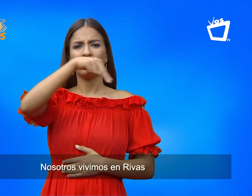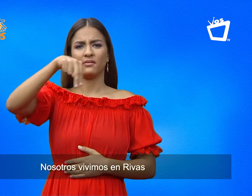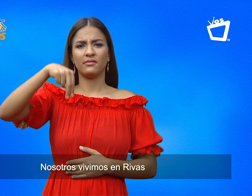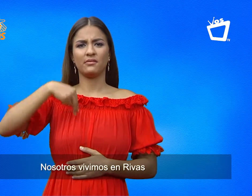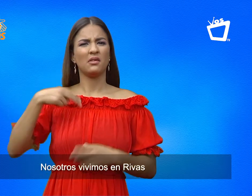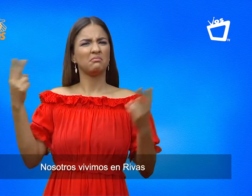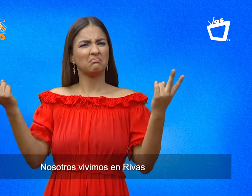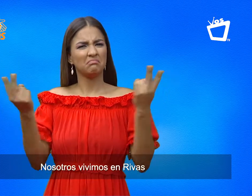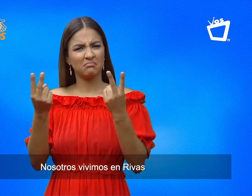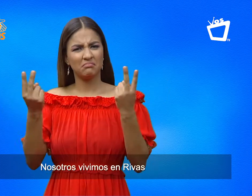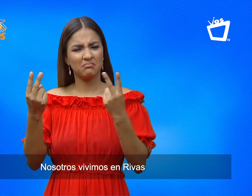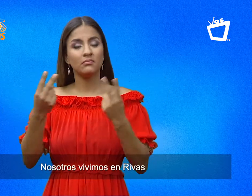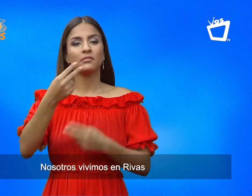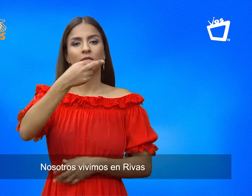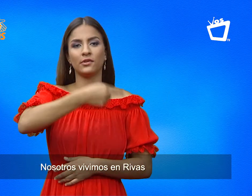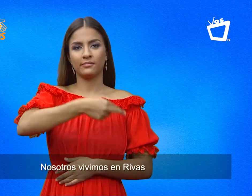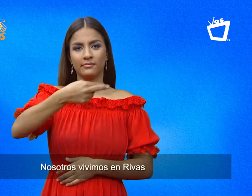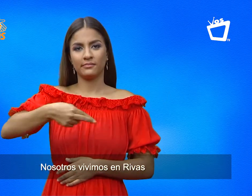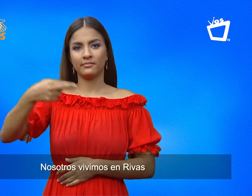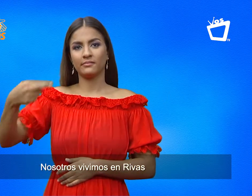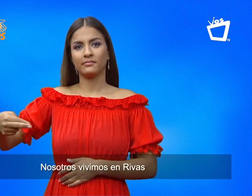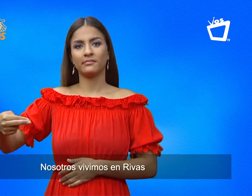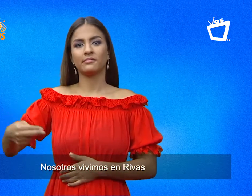nosotros vivimos en rivas